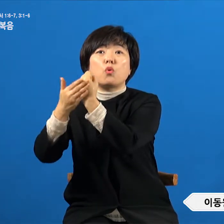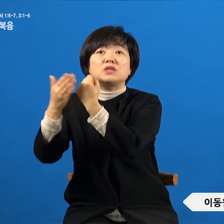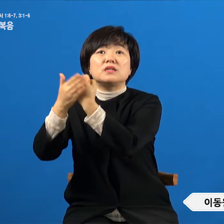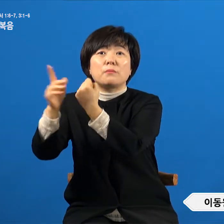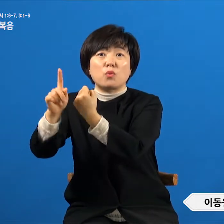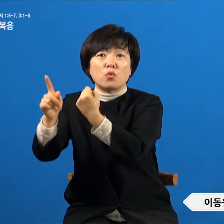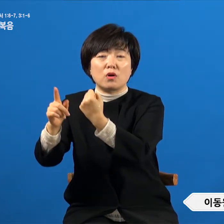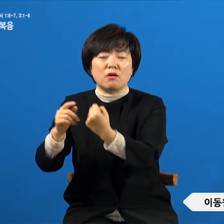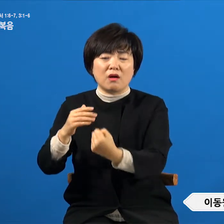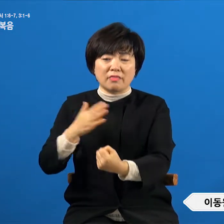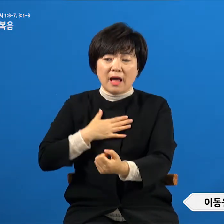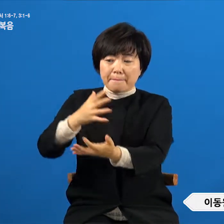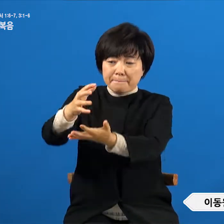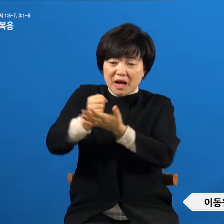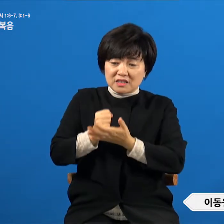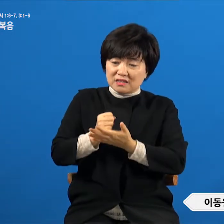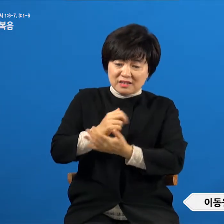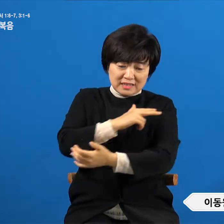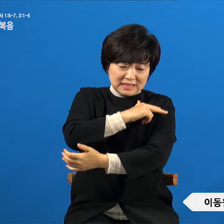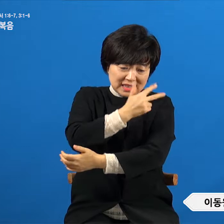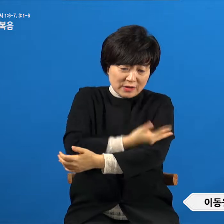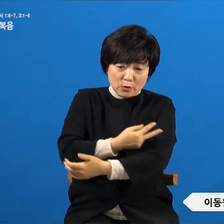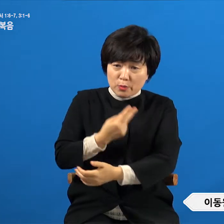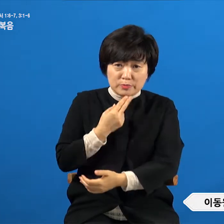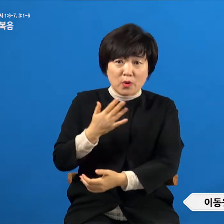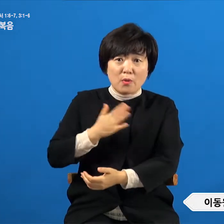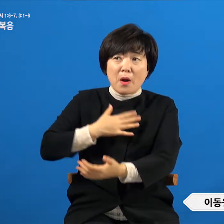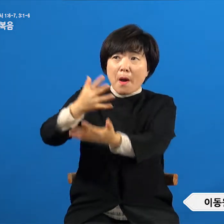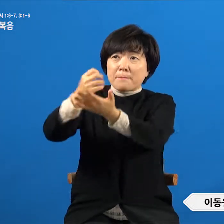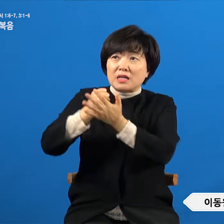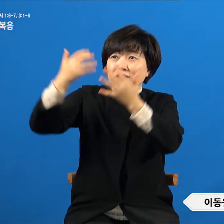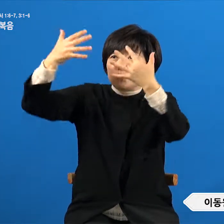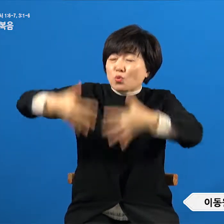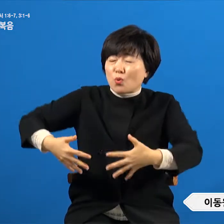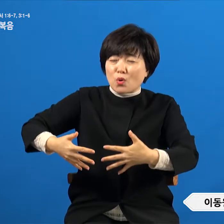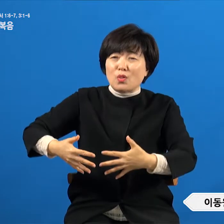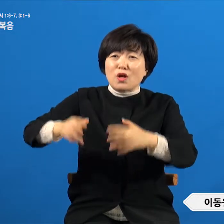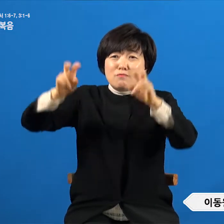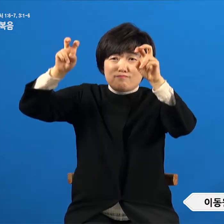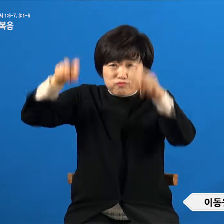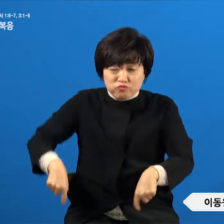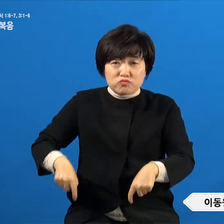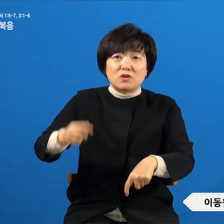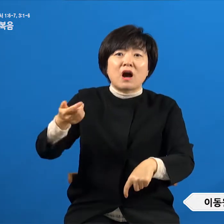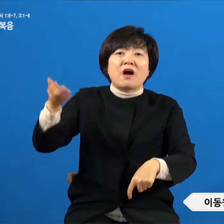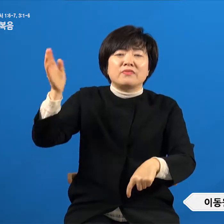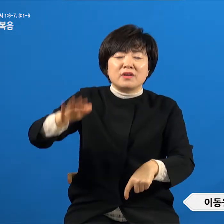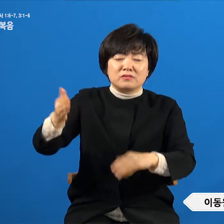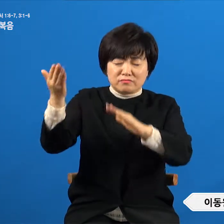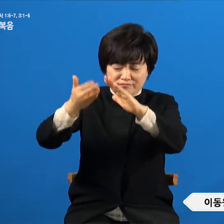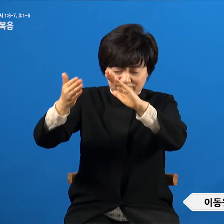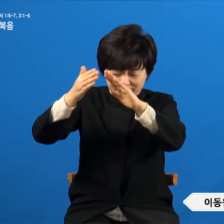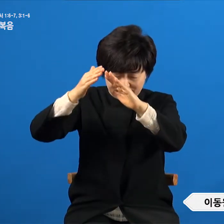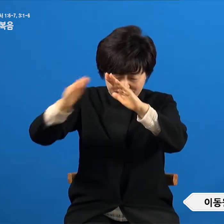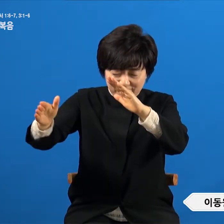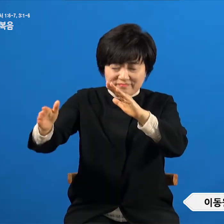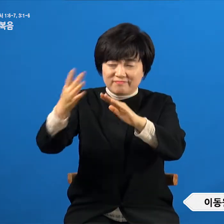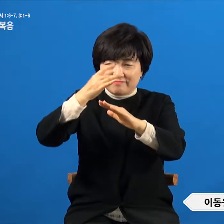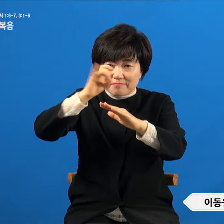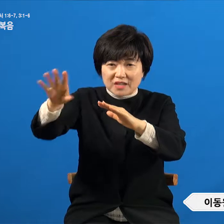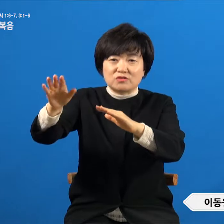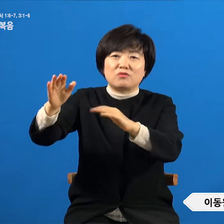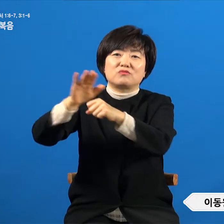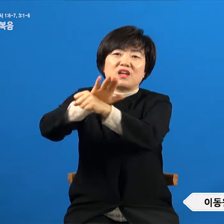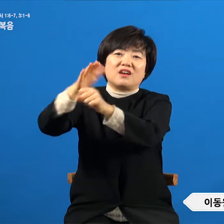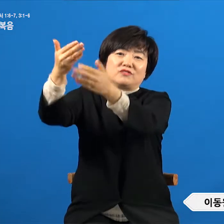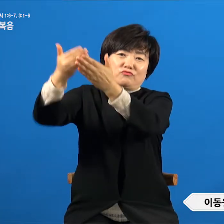받을 자격이 없는 사람들에게 베풀어지는 사랑, 일방적인 사랑, 그것이 바로 은혜인 것입니다. 자, 우리가